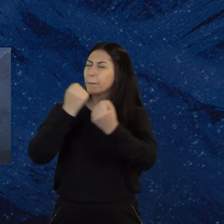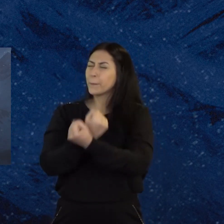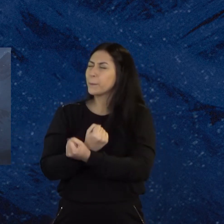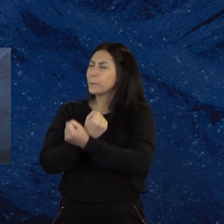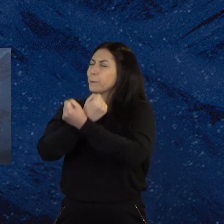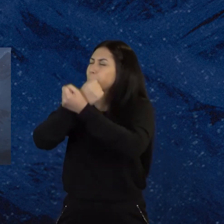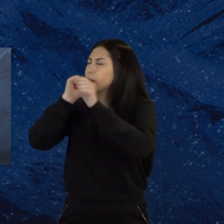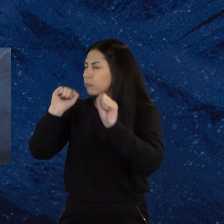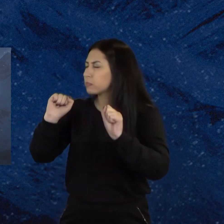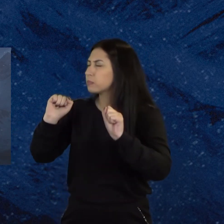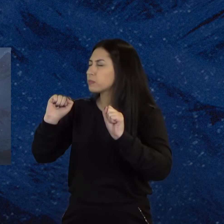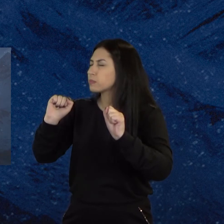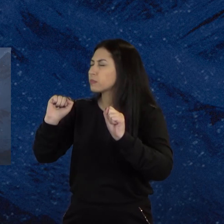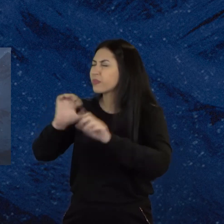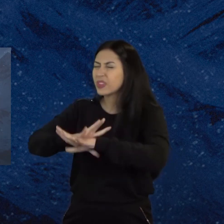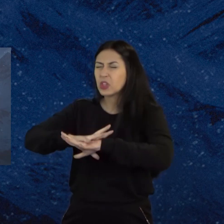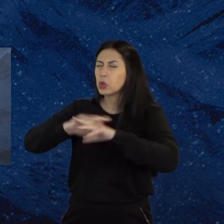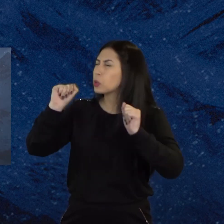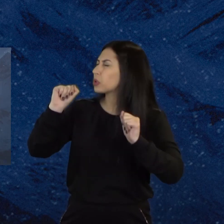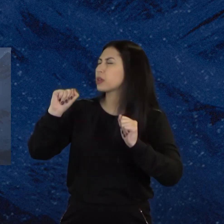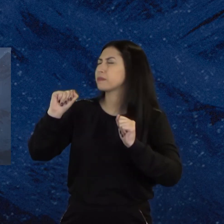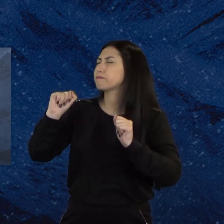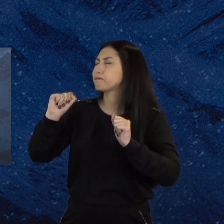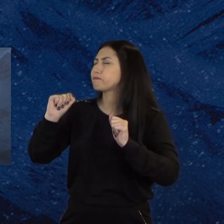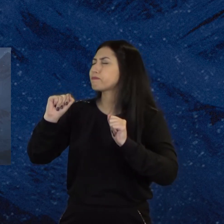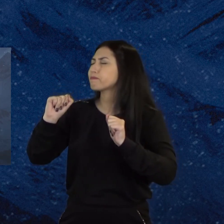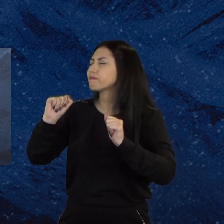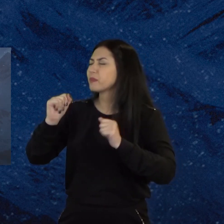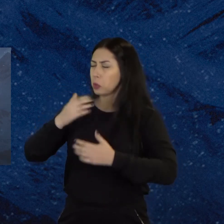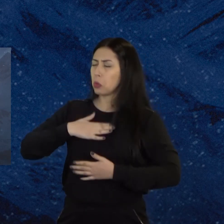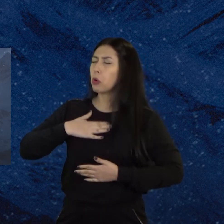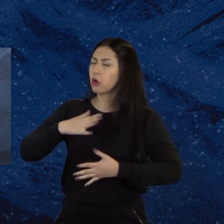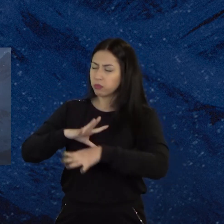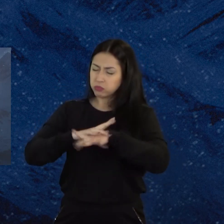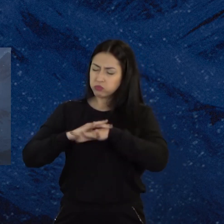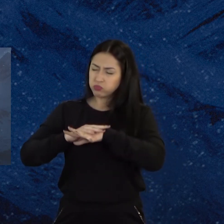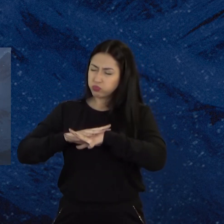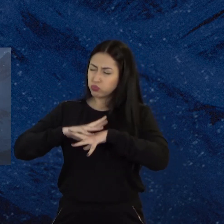Libertar. Cura, Senhor. Fisicamente.